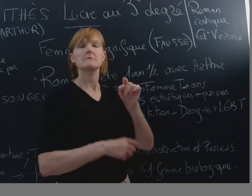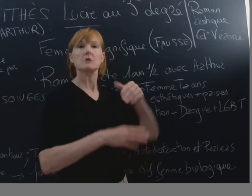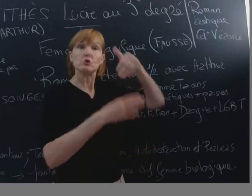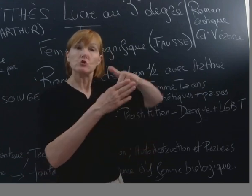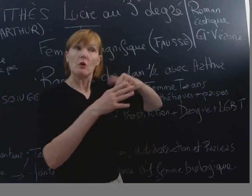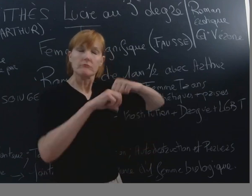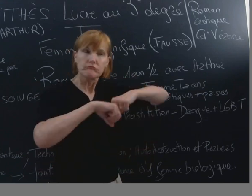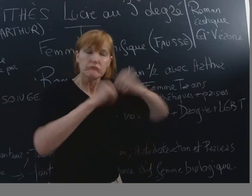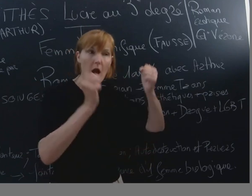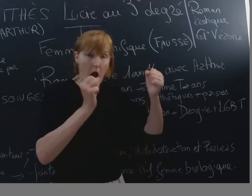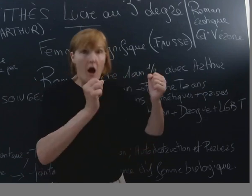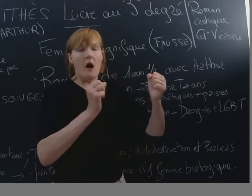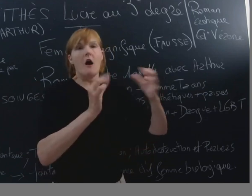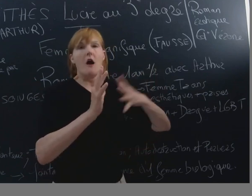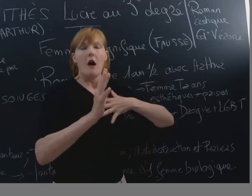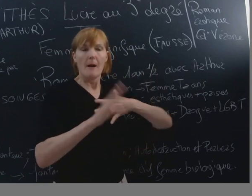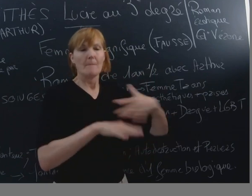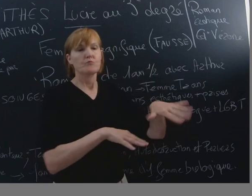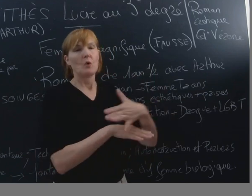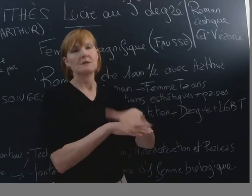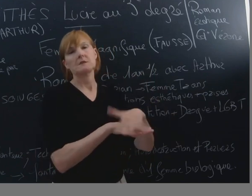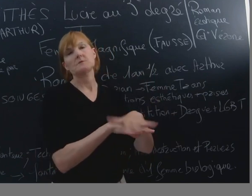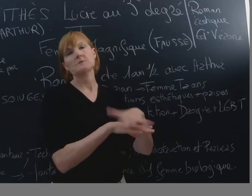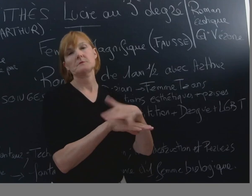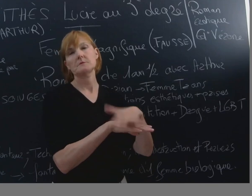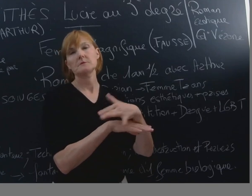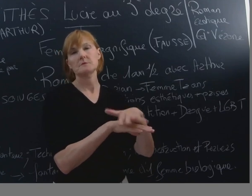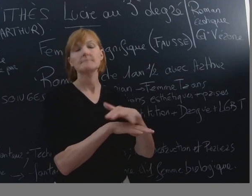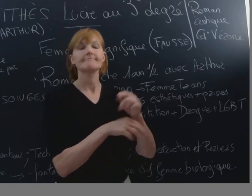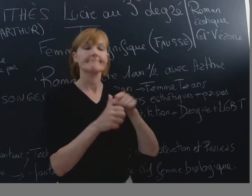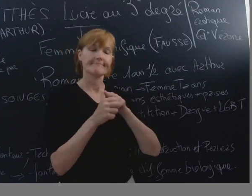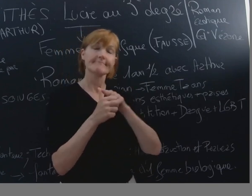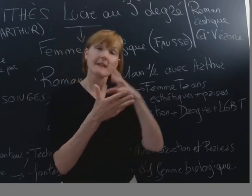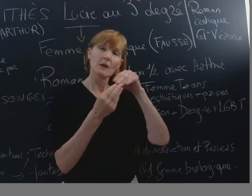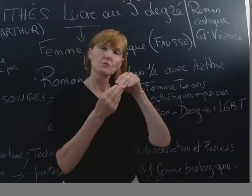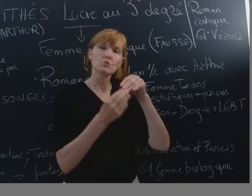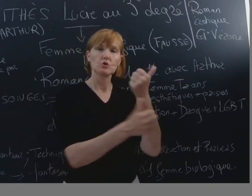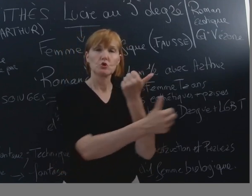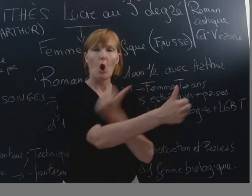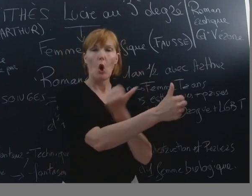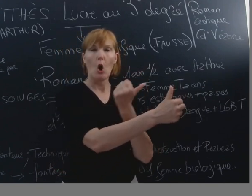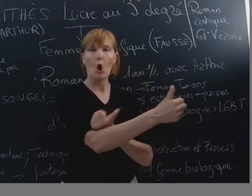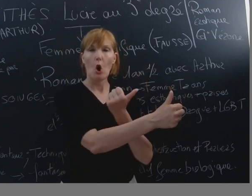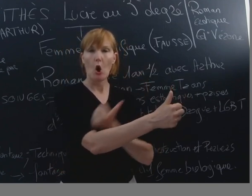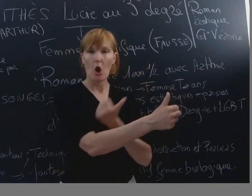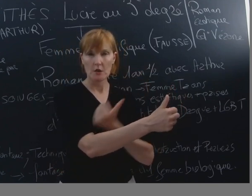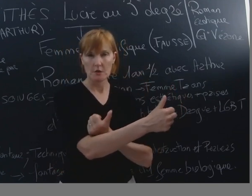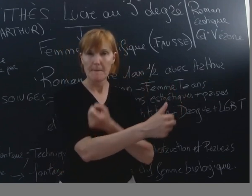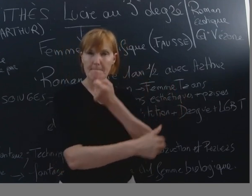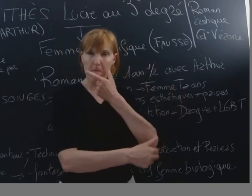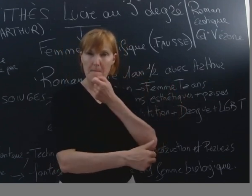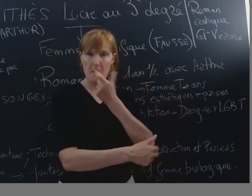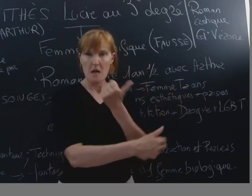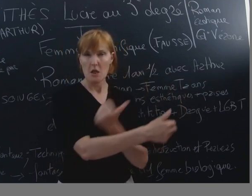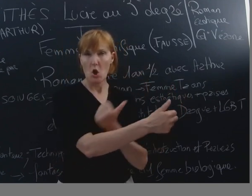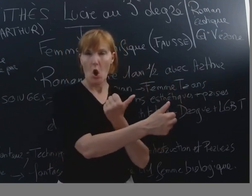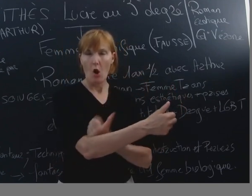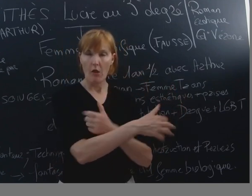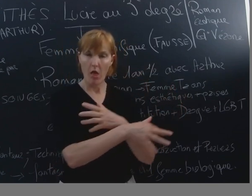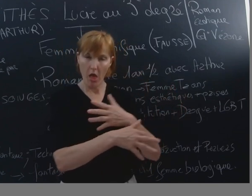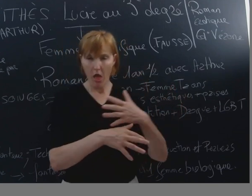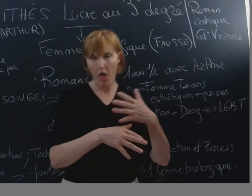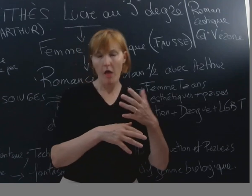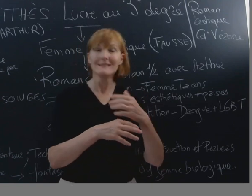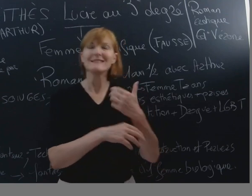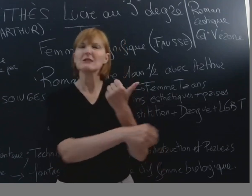et dans ce monde il y à la constitution plus